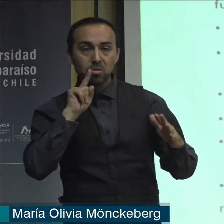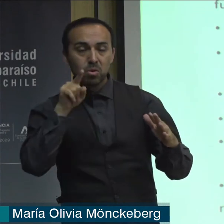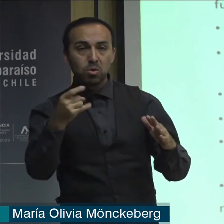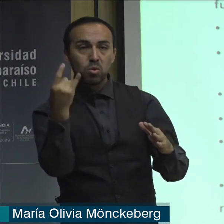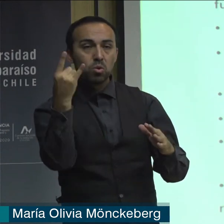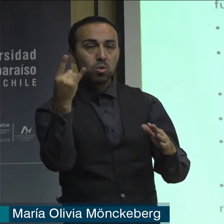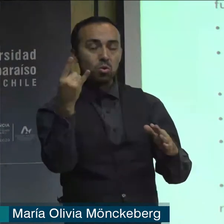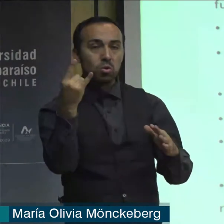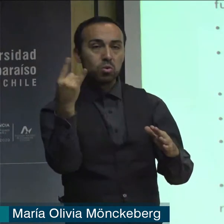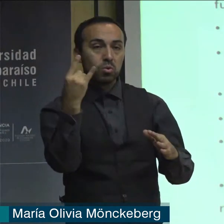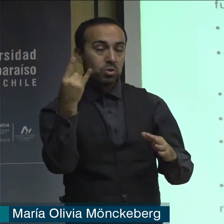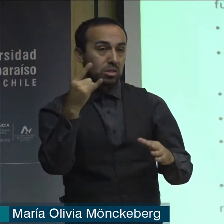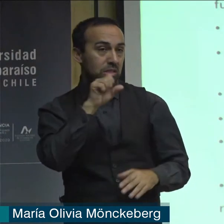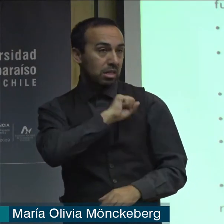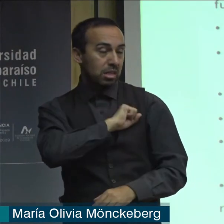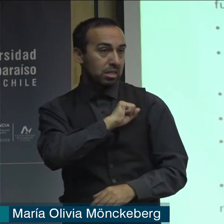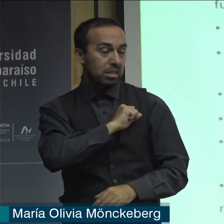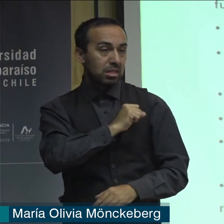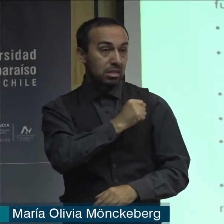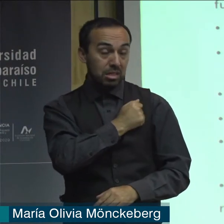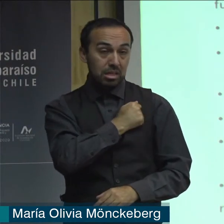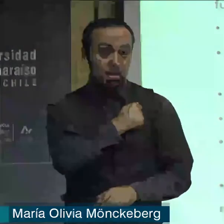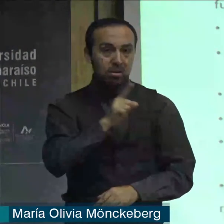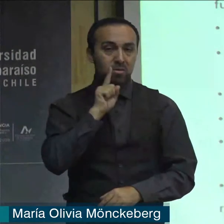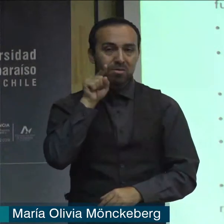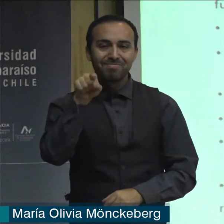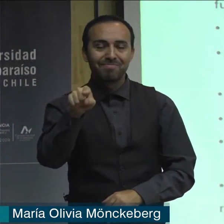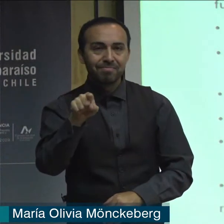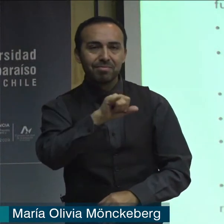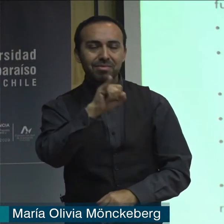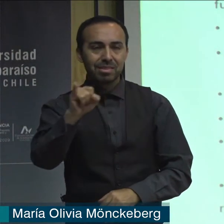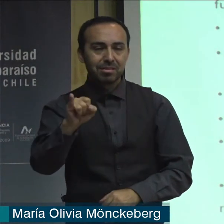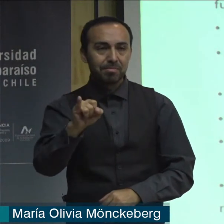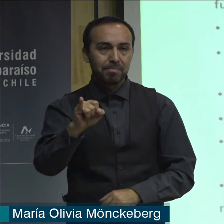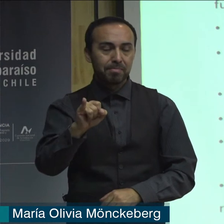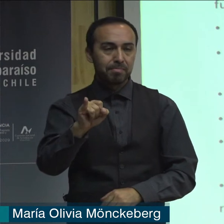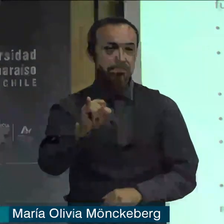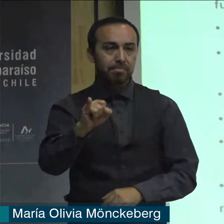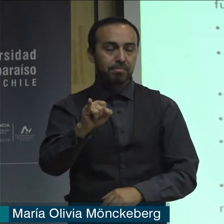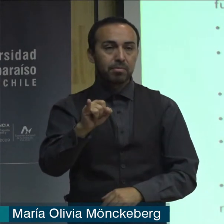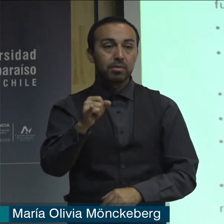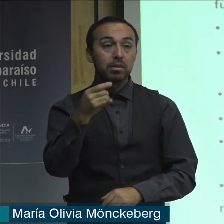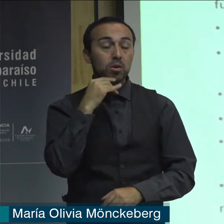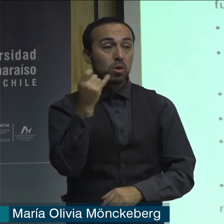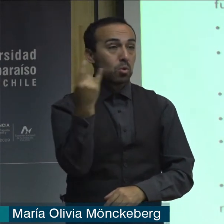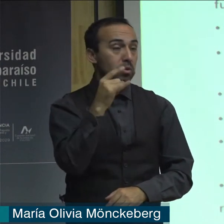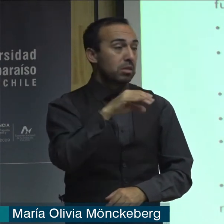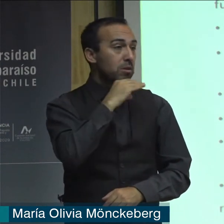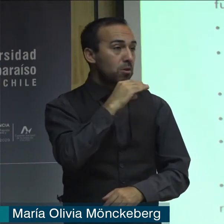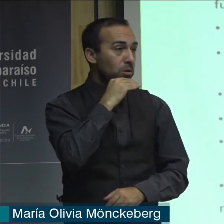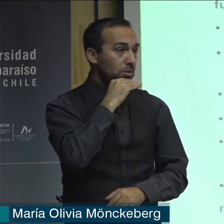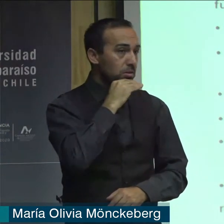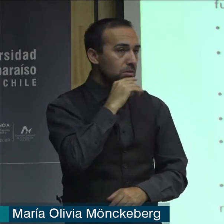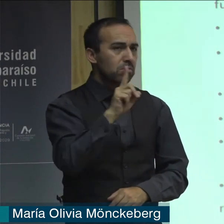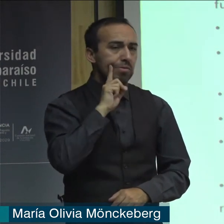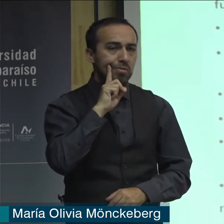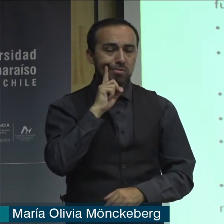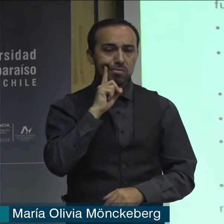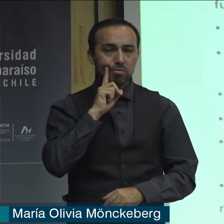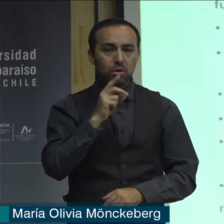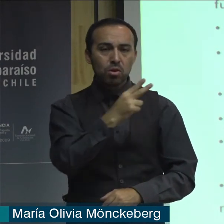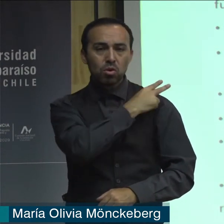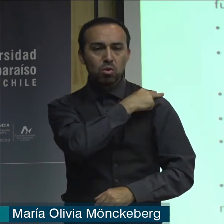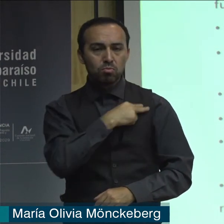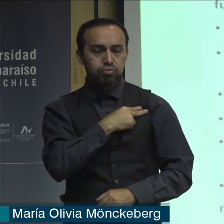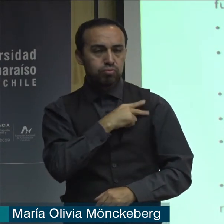hubo un general de ejército en servicio activo en la universidad de Concepción Tenían un oficial administrativo